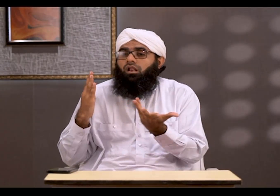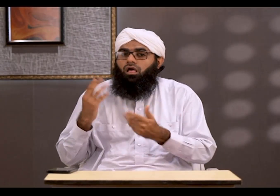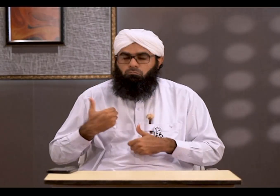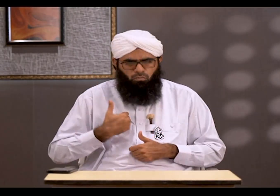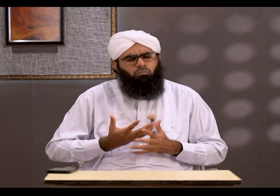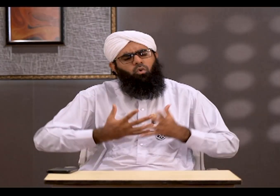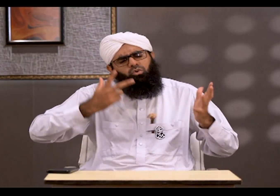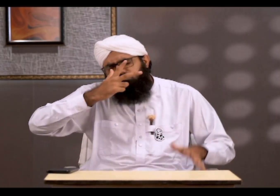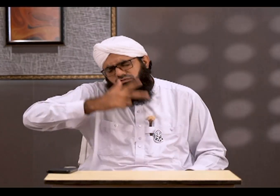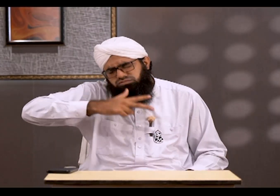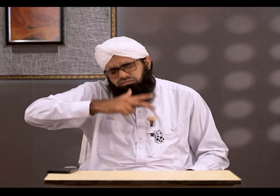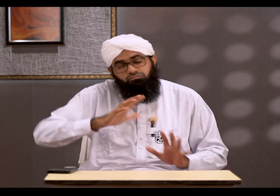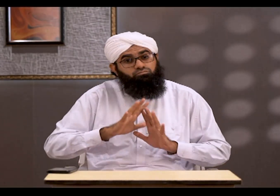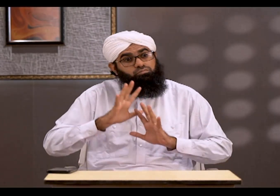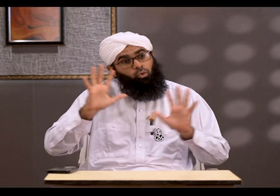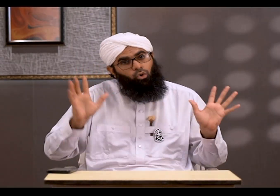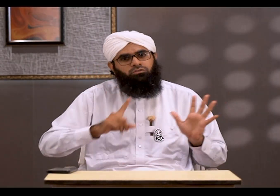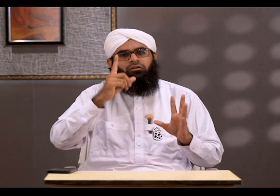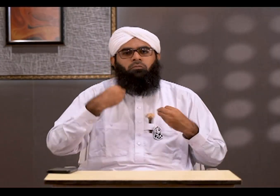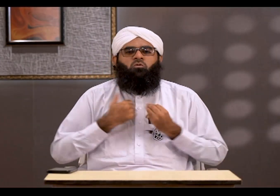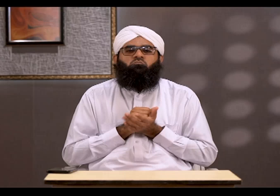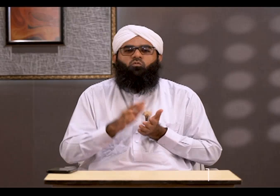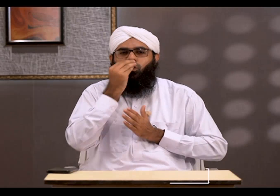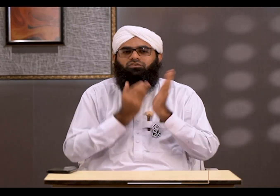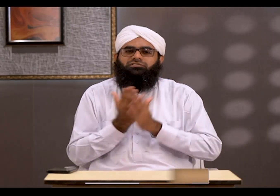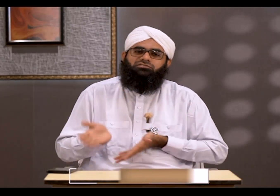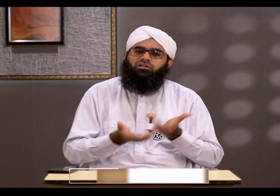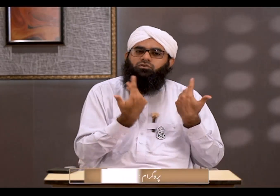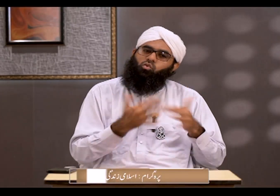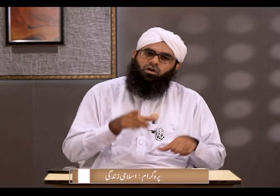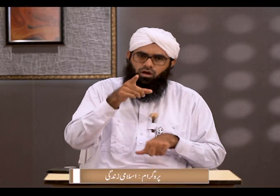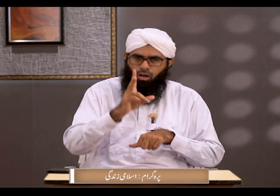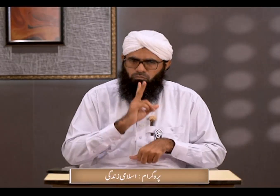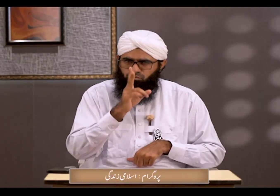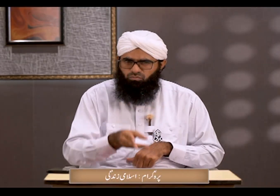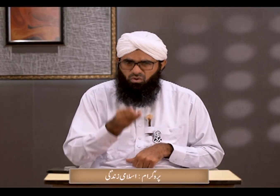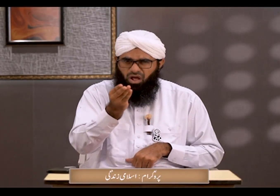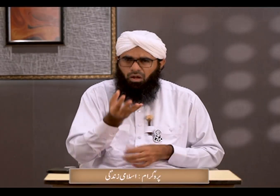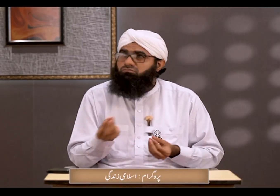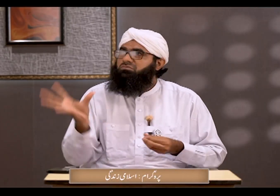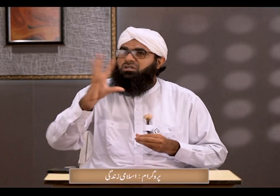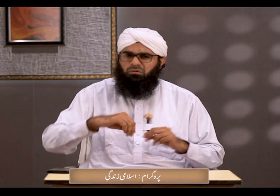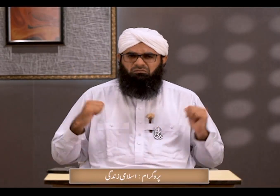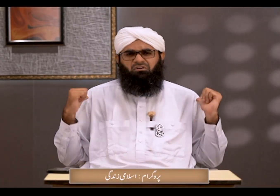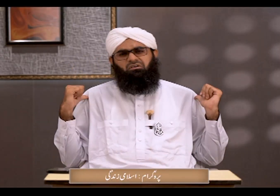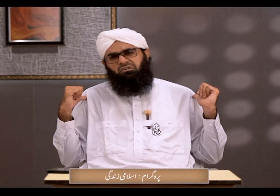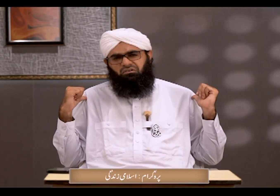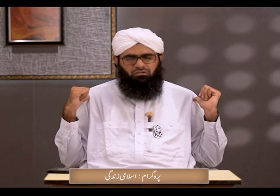نوافل ادا کرنے کی وجہ سے۔ پیارے پیارے اسلامی بھائیوں، فارغ وقت یوں ہی پڑے پڑے گزارنے کے بجائے ذکر و درود اور نوافل وغیرہ